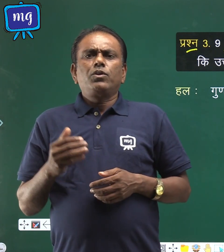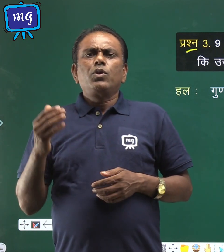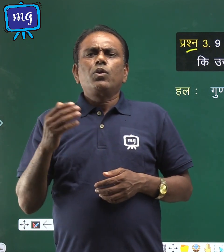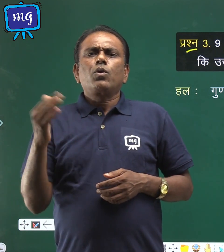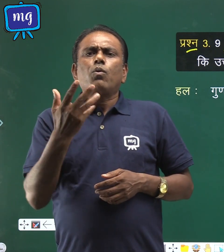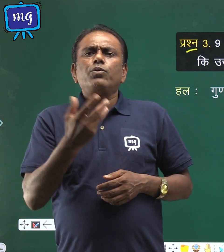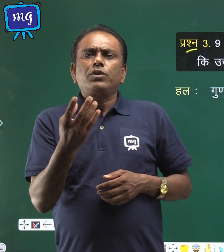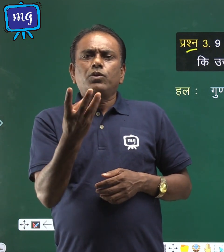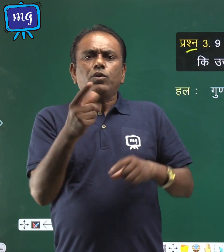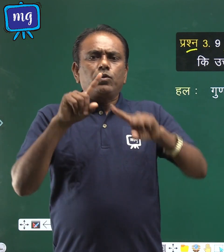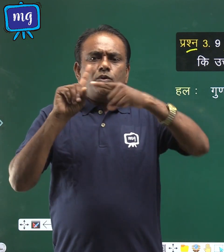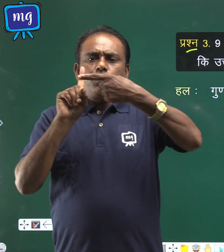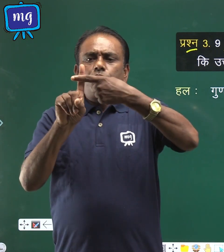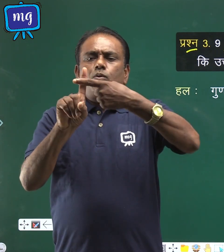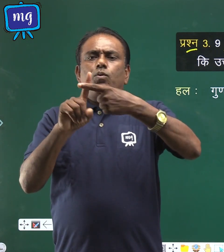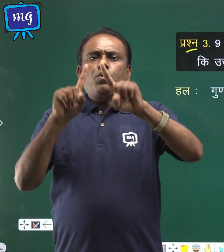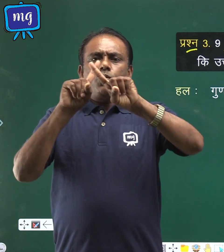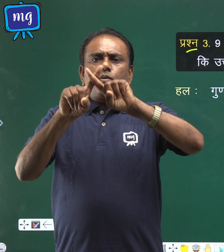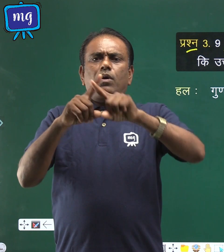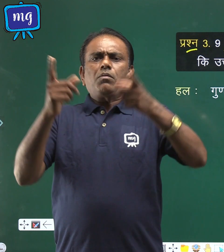कौन सी संक्रिया